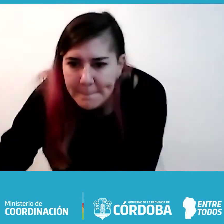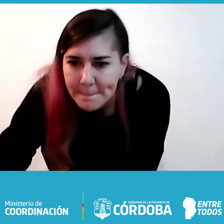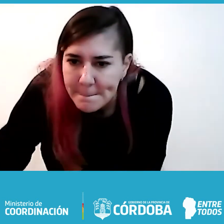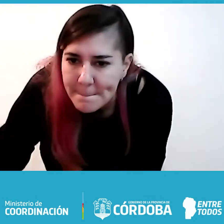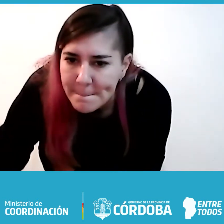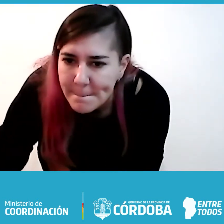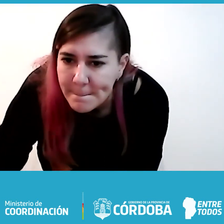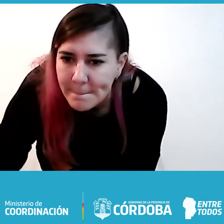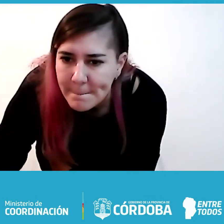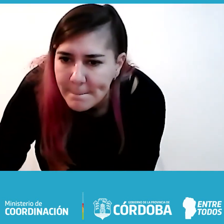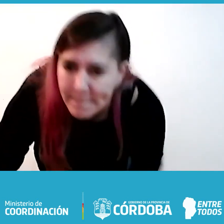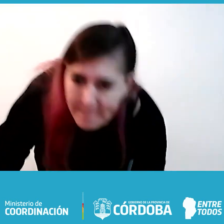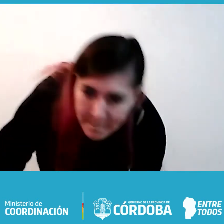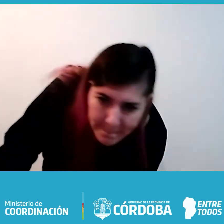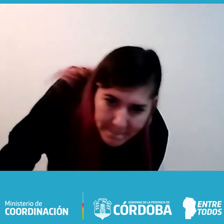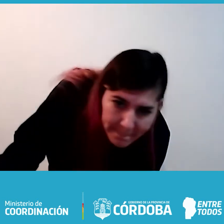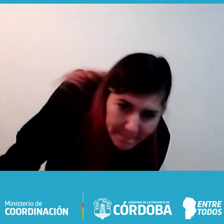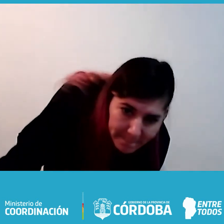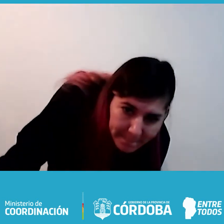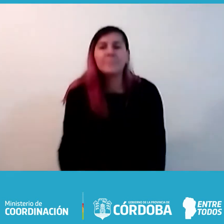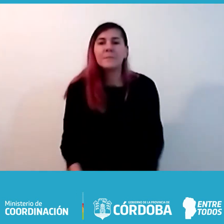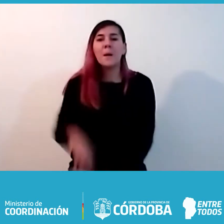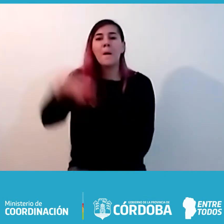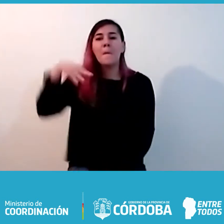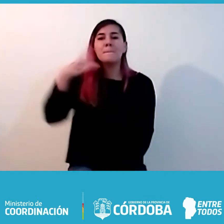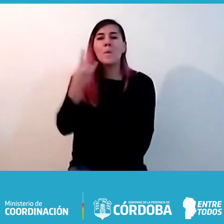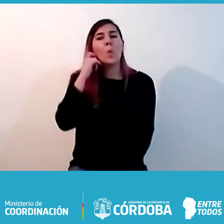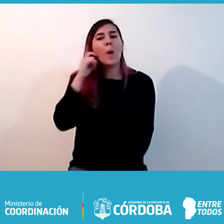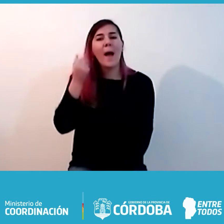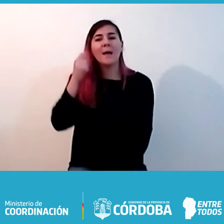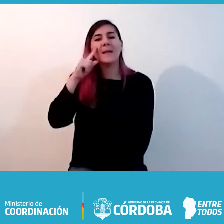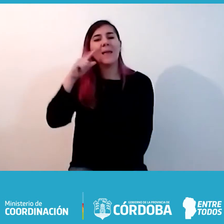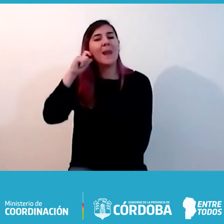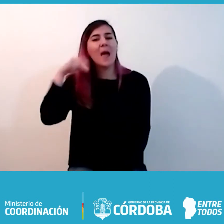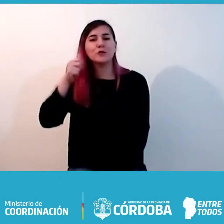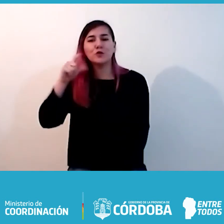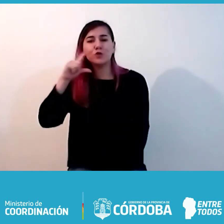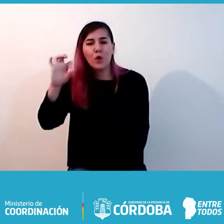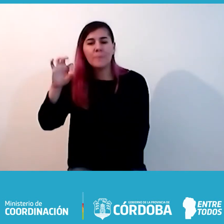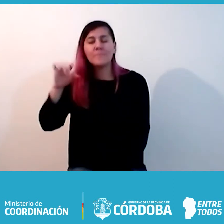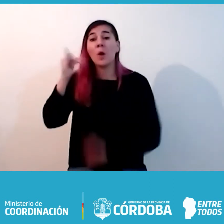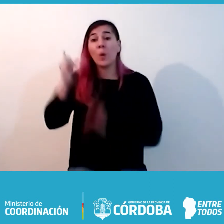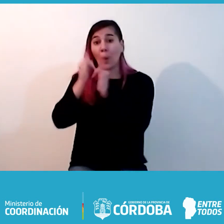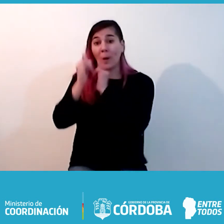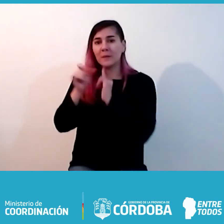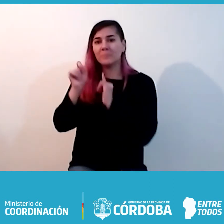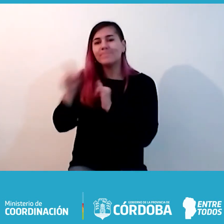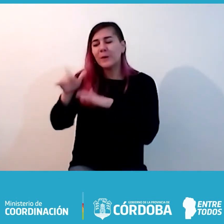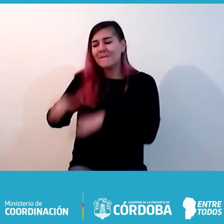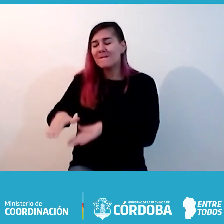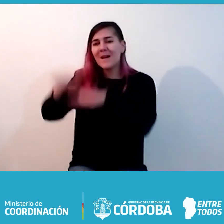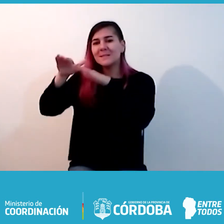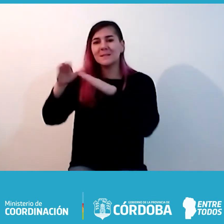Santiago Ignacio, quien se anuncia en contra del proyecto de la autovía. Comenta que desde su infancia va a vacacionar al Valle de